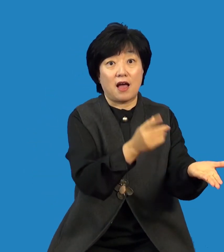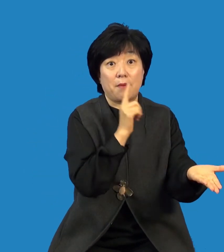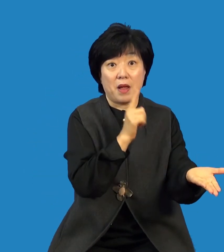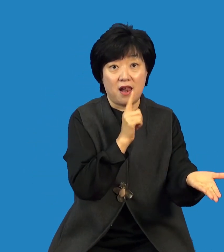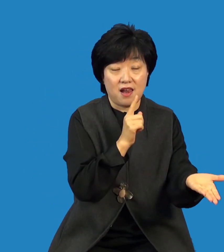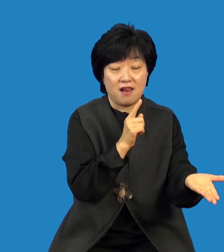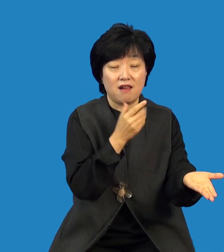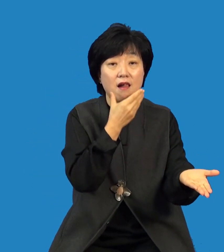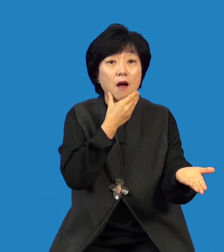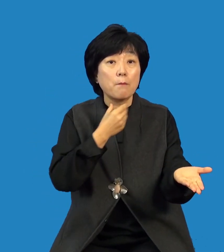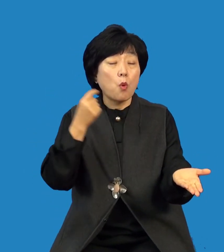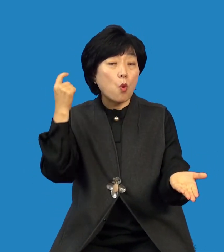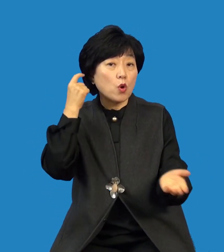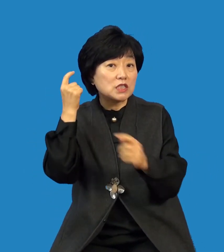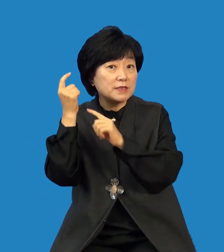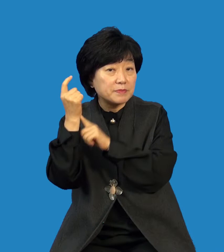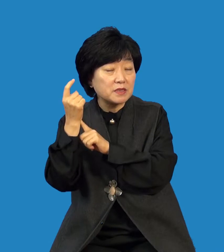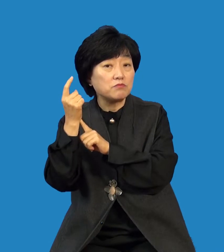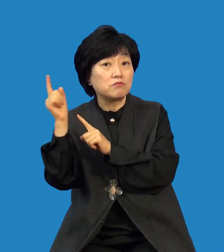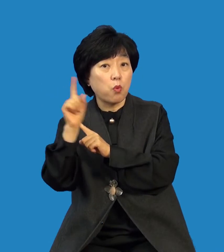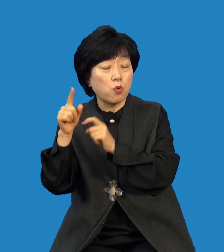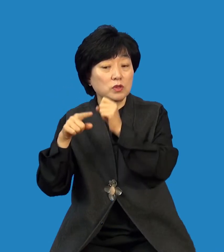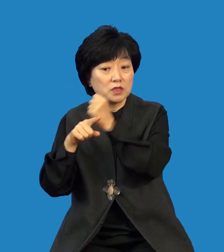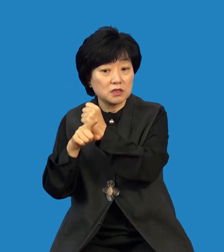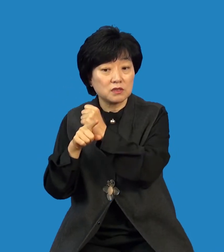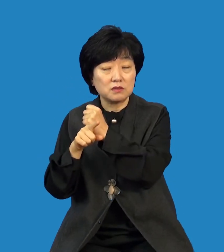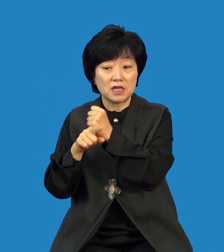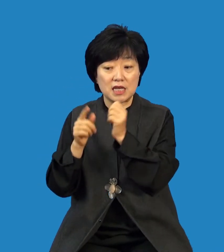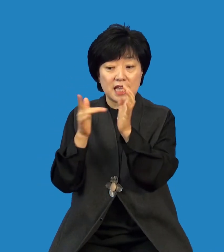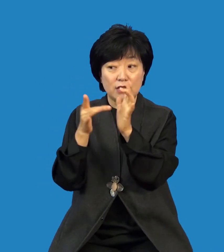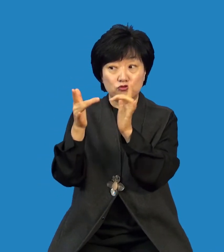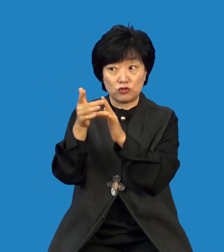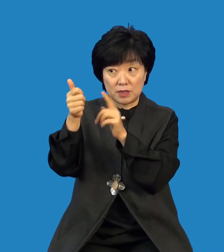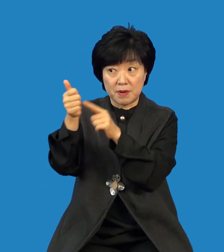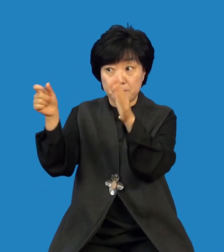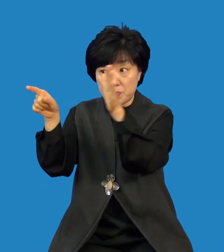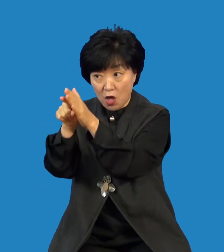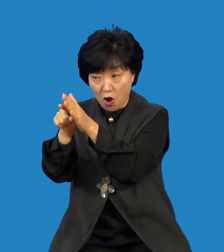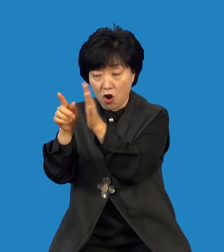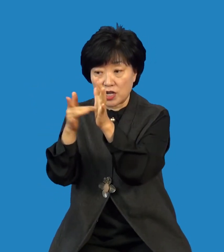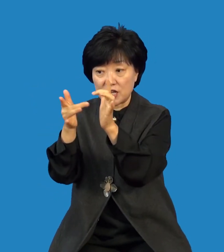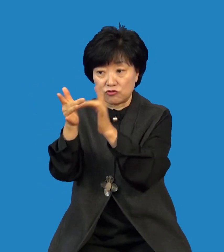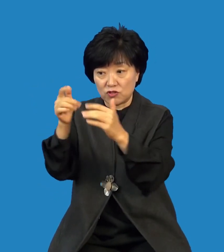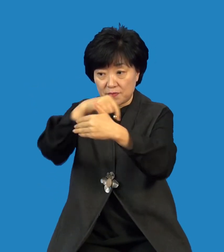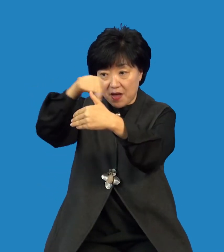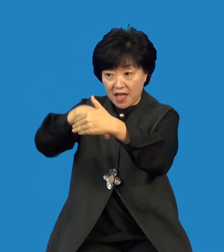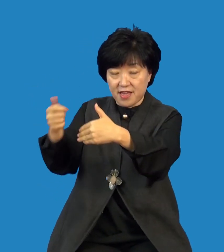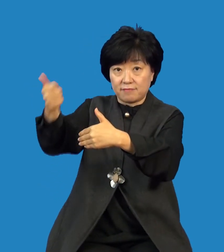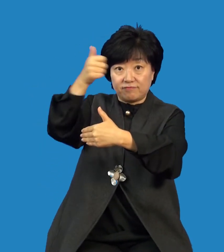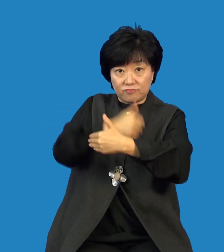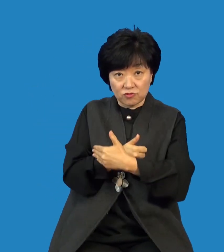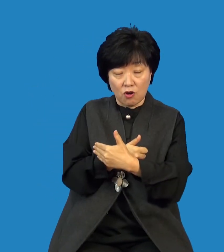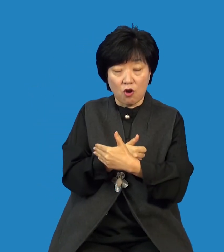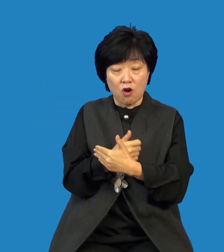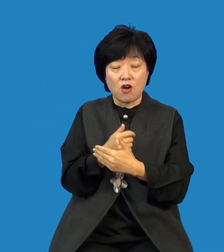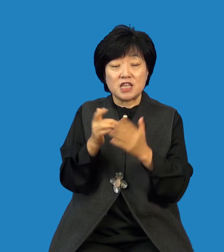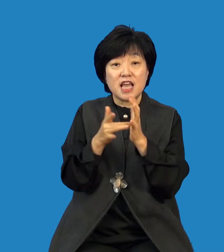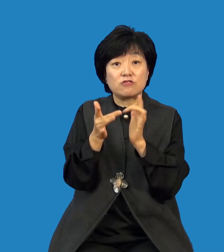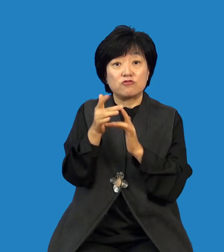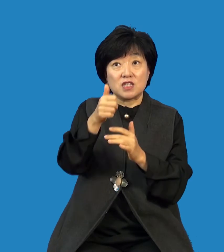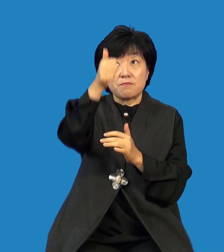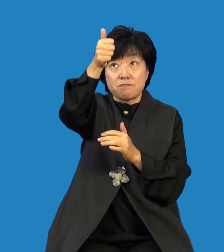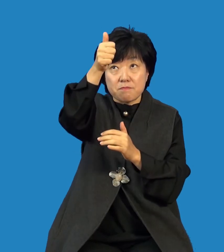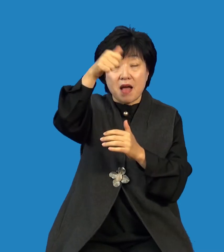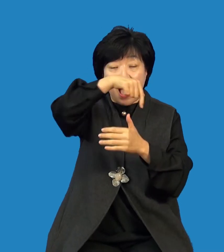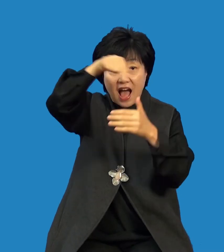예수님께서 약속하신, 너희가 나를 믿을 때, 너희가 내 안으로 들어올 때 내가 너희에게 주겠다라고 약속하신 가장 중요한 단어 중에 하나가